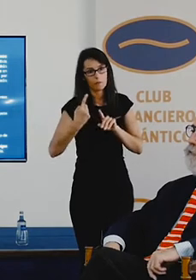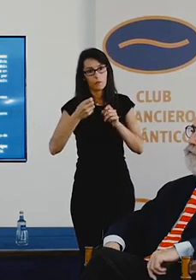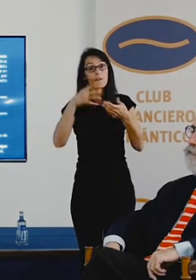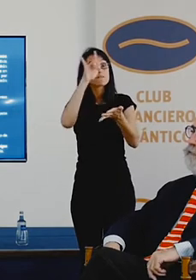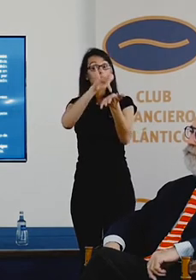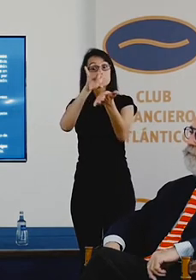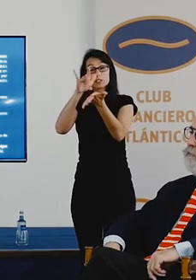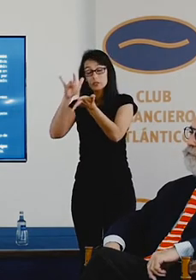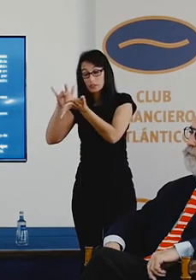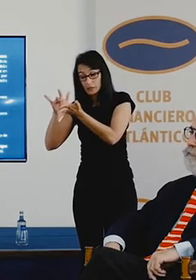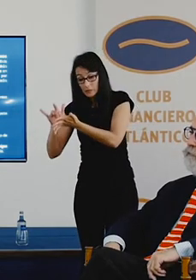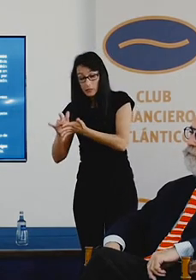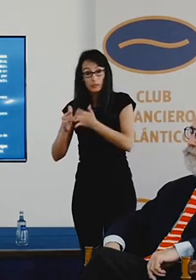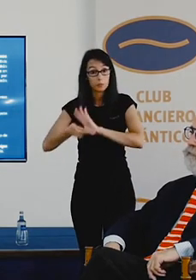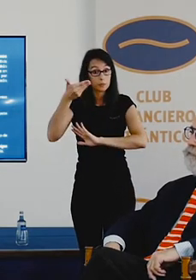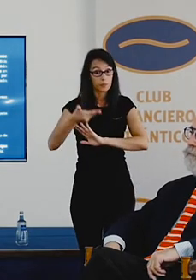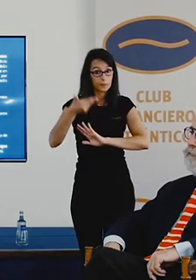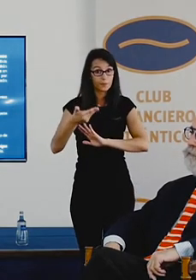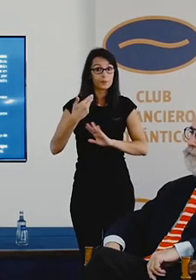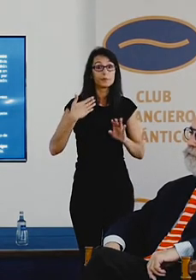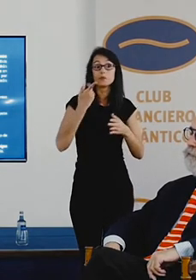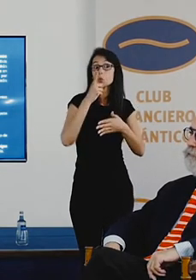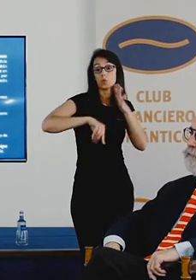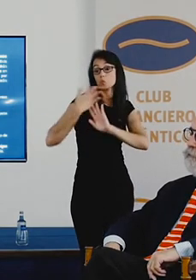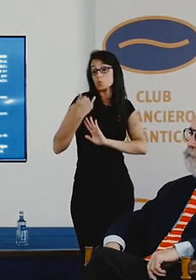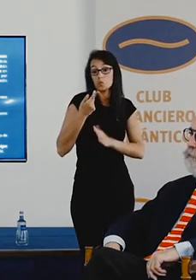tenéis fechas relevantes. Hace un mes lo presentamos en Madrid, hoy aquí.